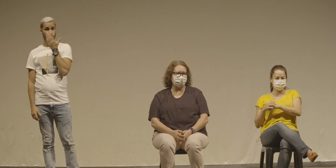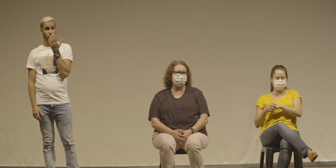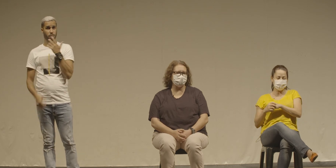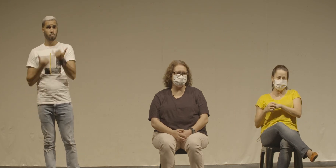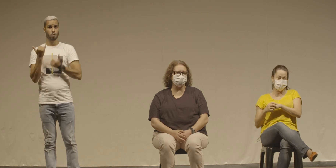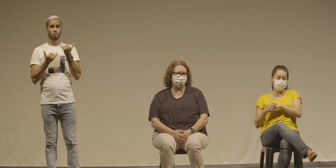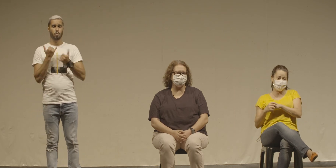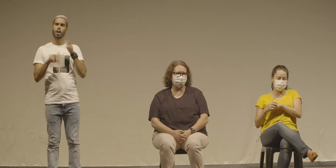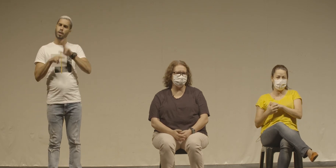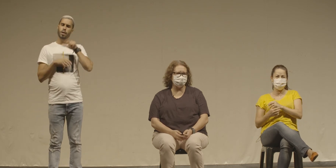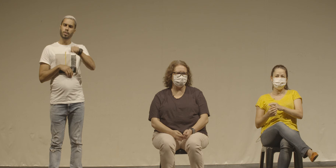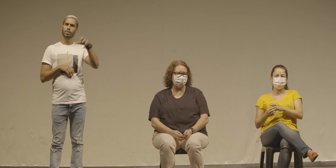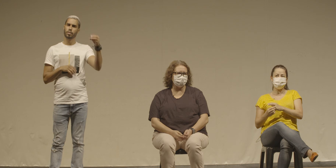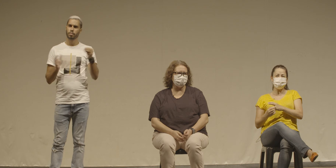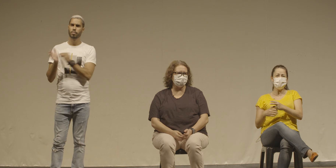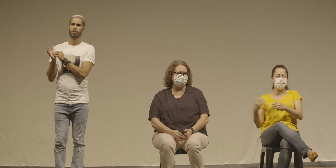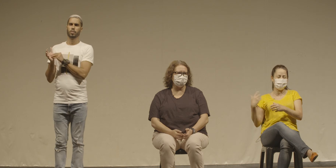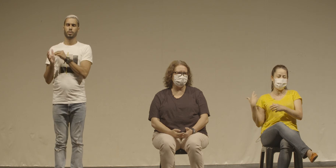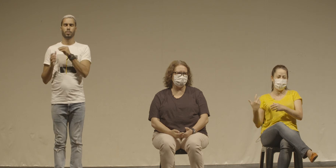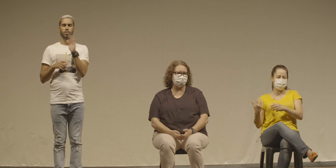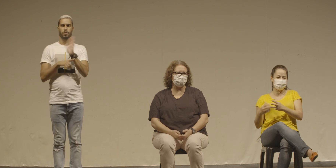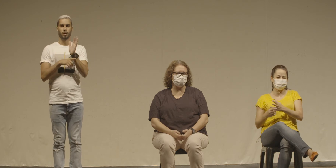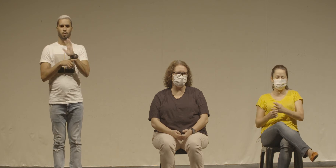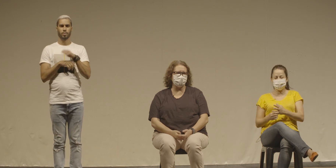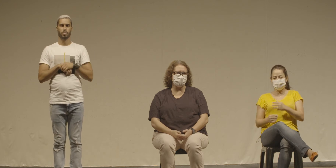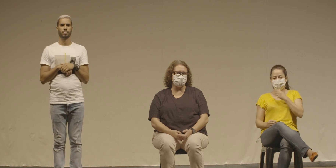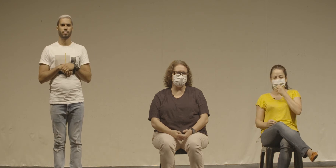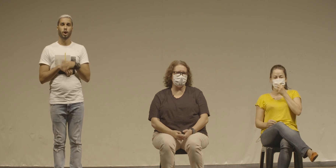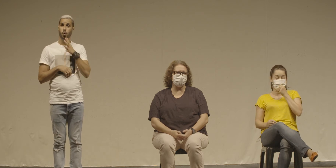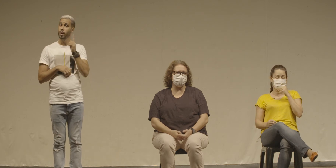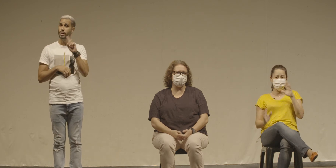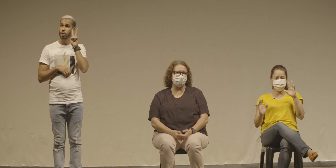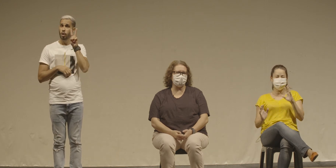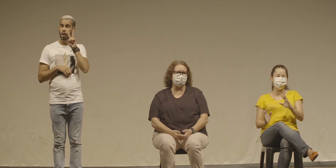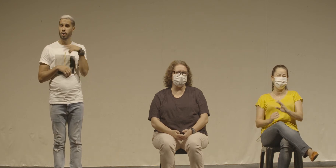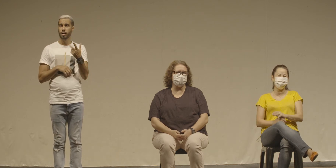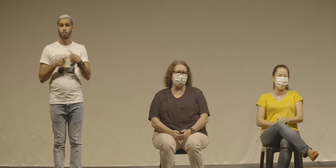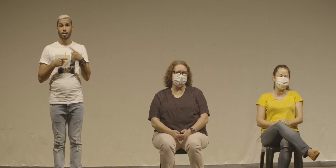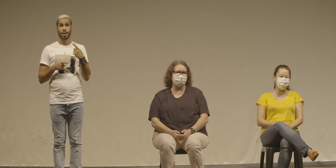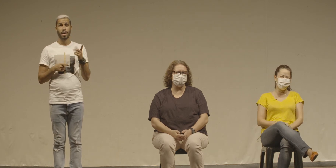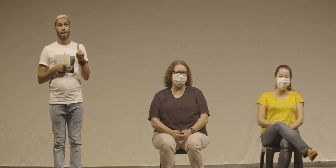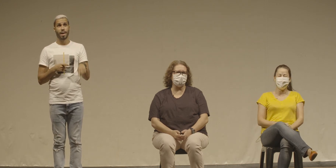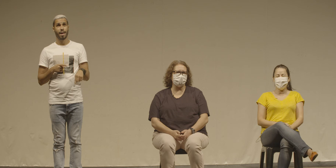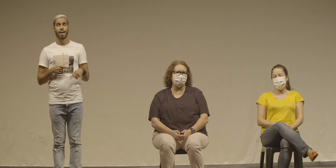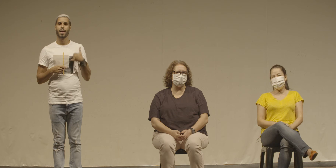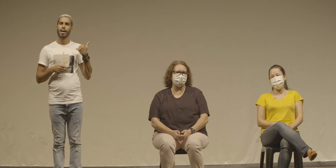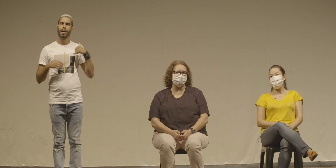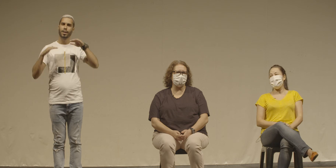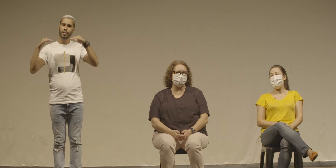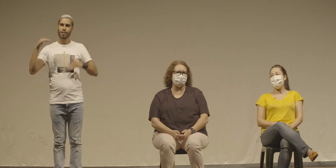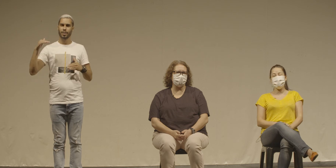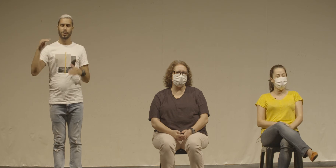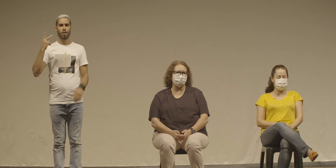filme. Ela não conhecia essa história, que ela é mais nova, né? Do que a Hortência. Então, ela